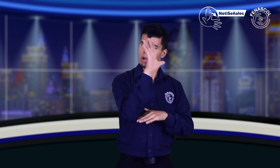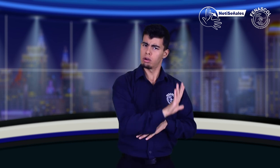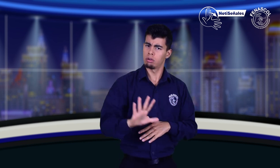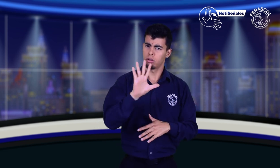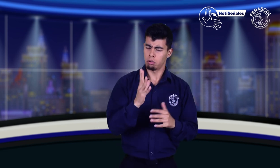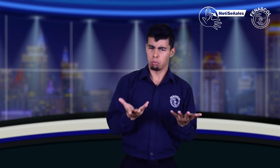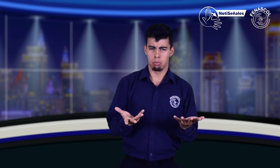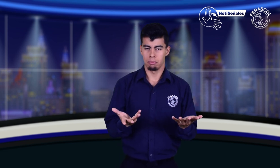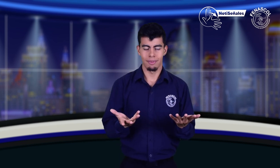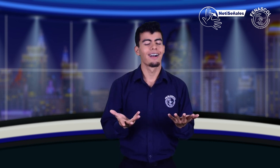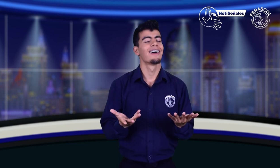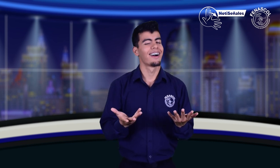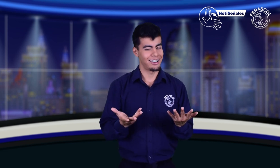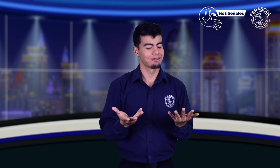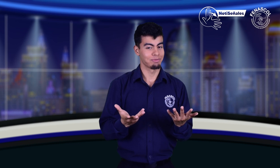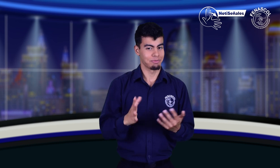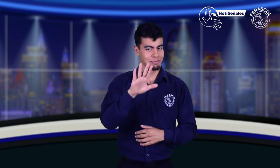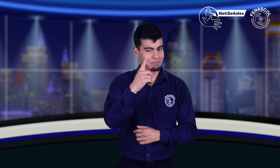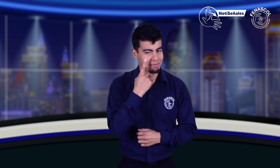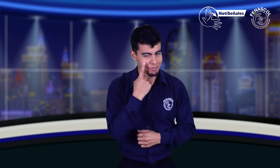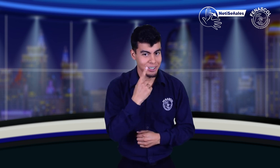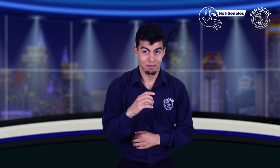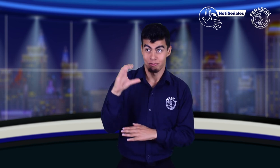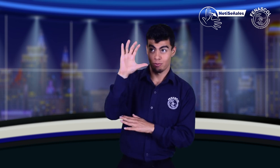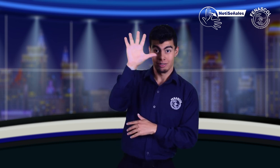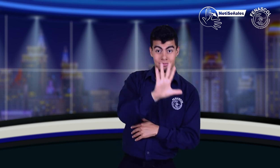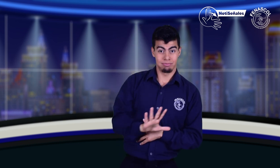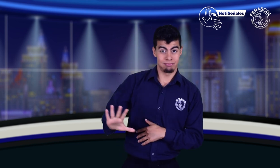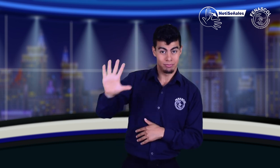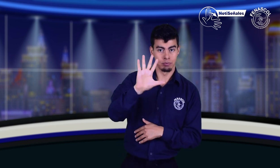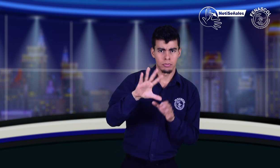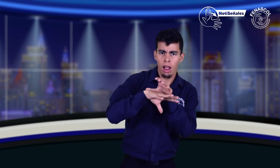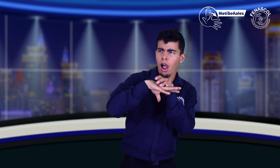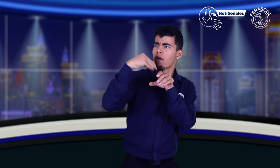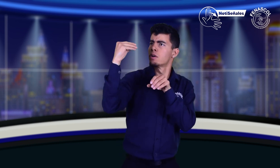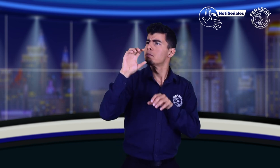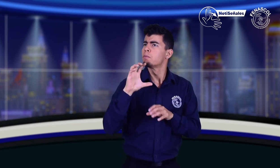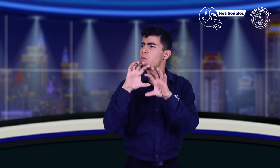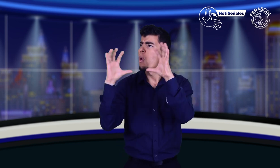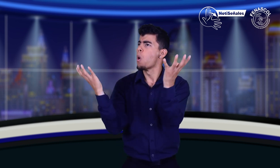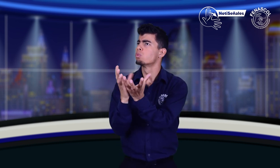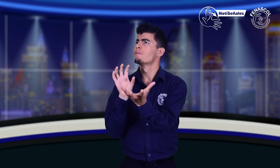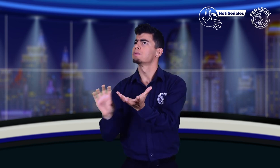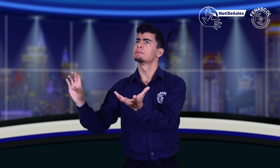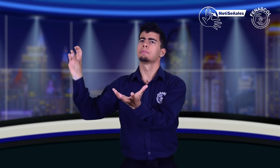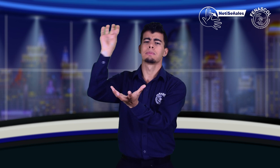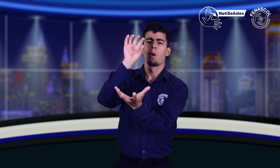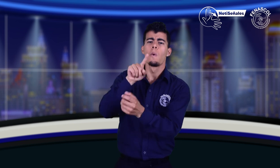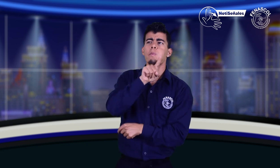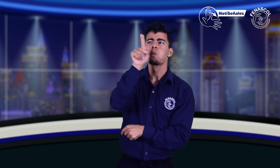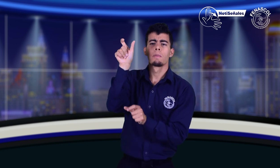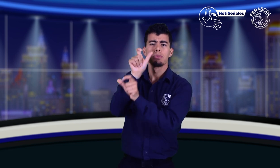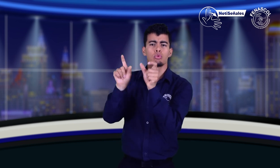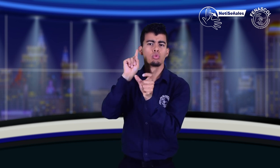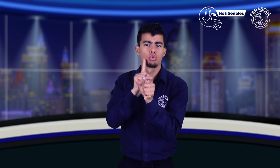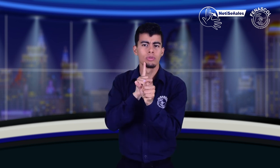como es eso Si centro de relevo es de Colombia esto ocurre porque las personas sordas que viven en otros países